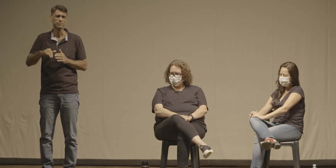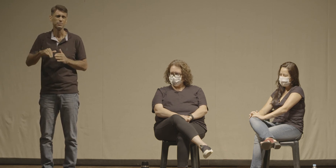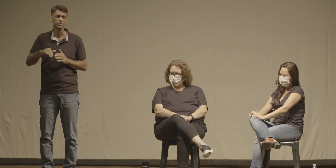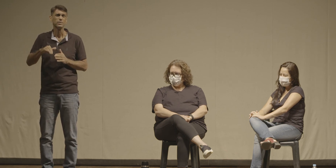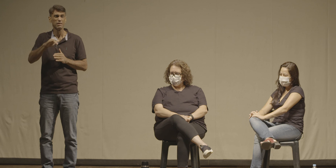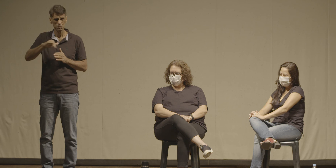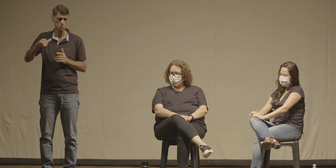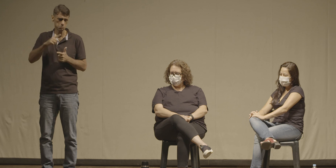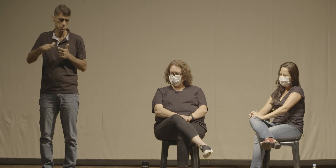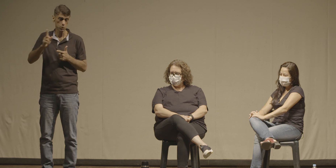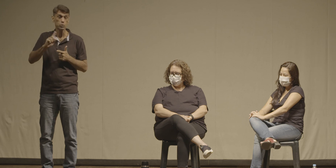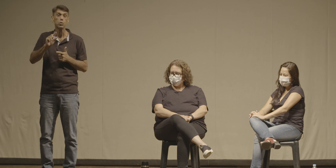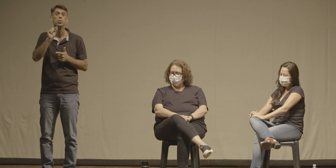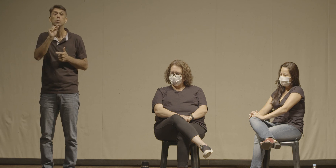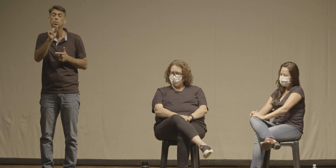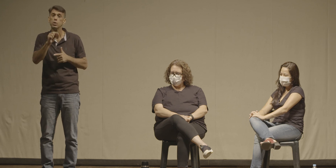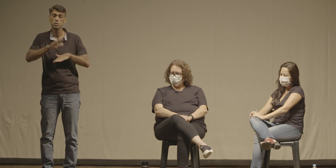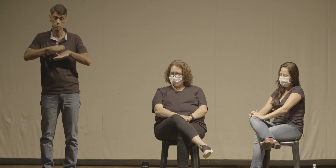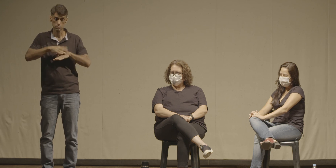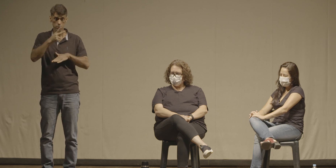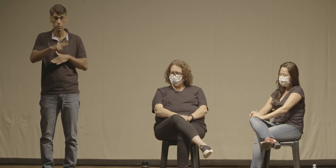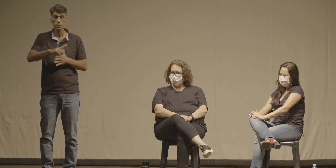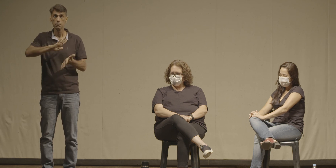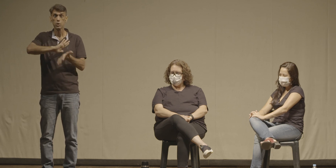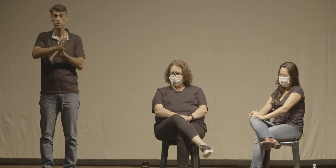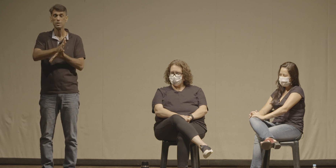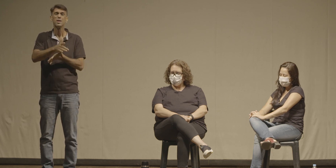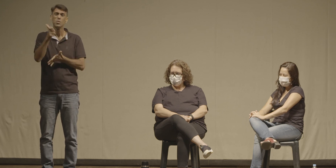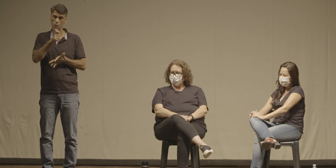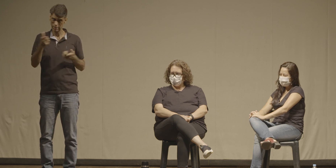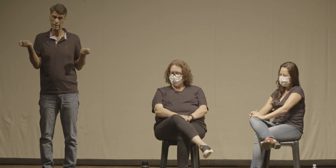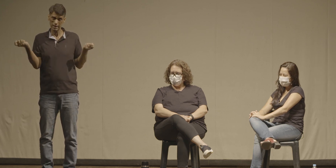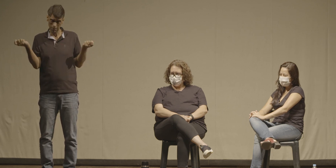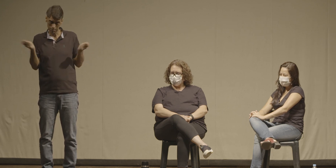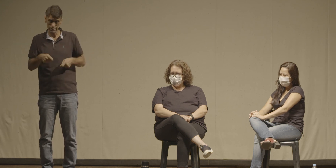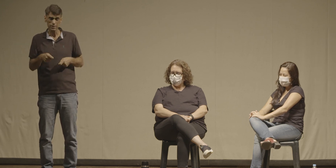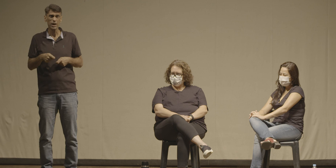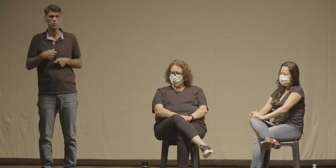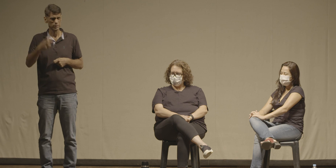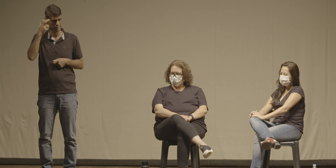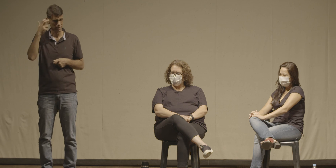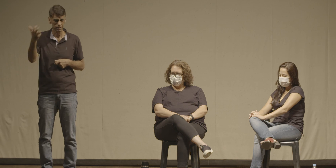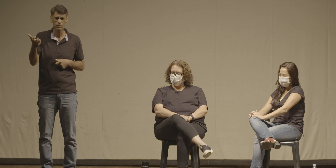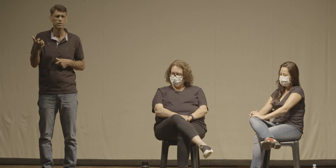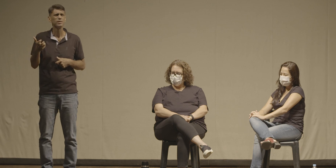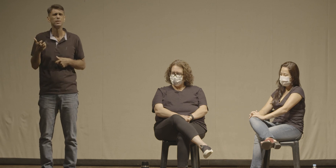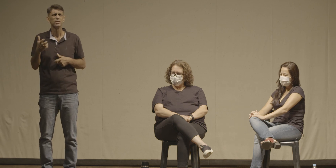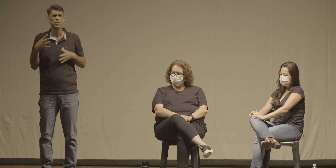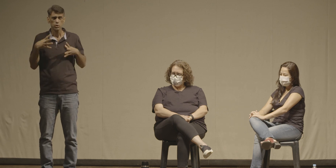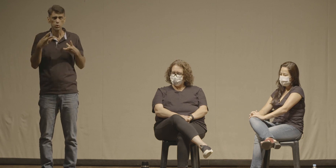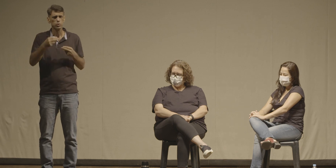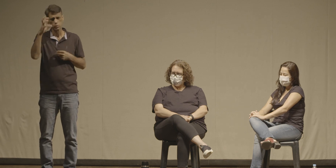da questão e fique somente a questão do preconceito, porque a mulher tem capacidade intelectual e, enfim,